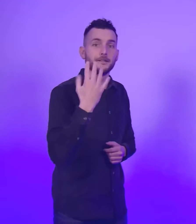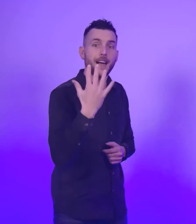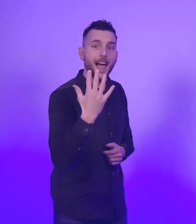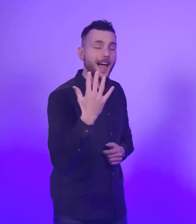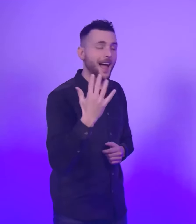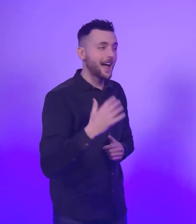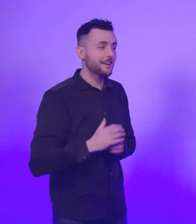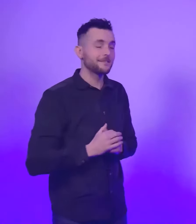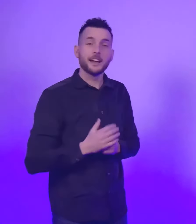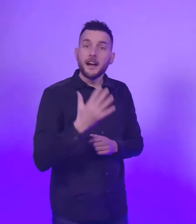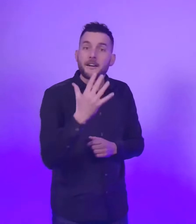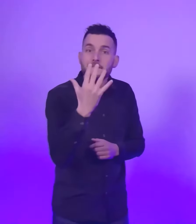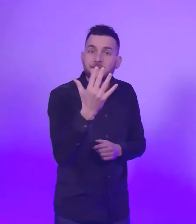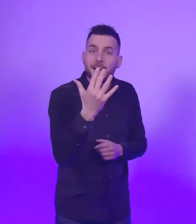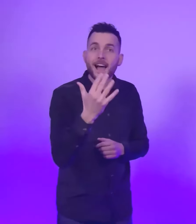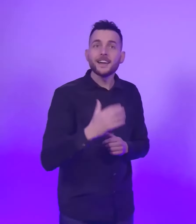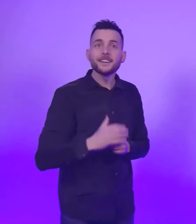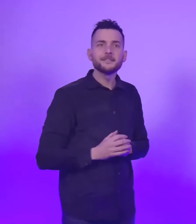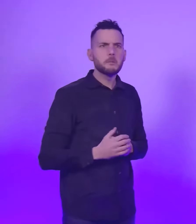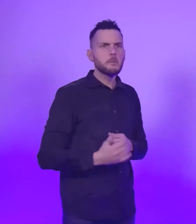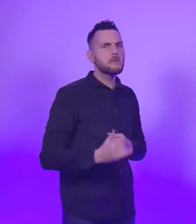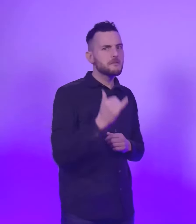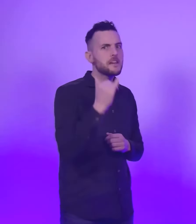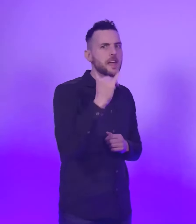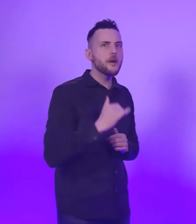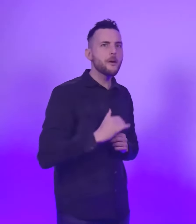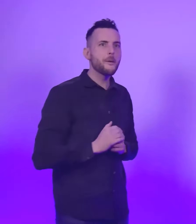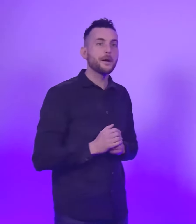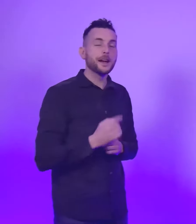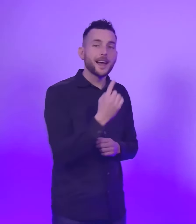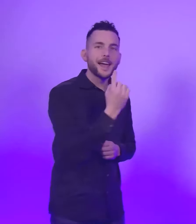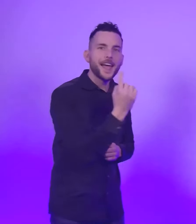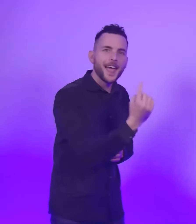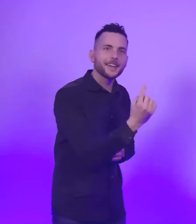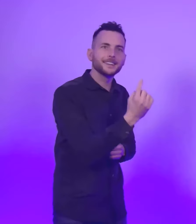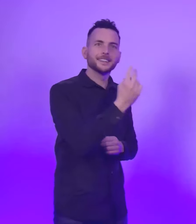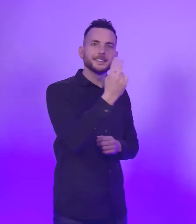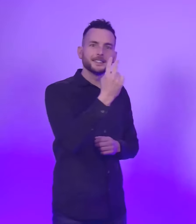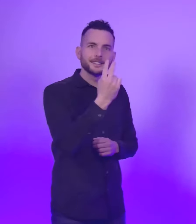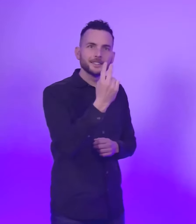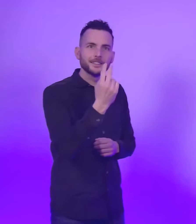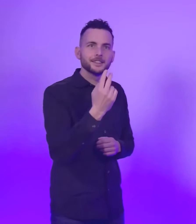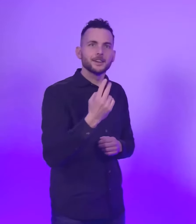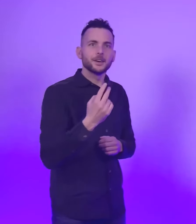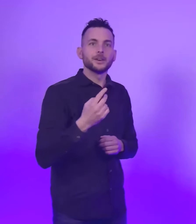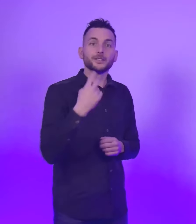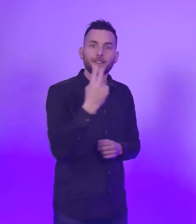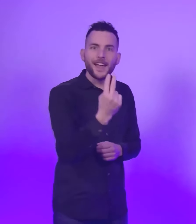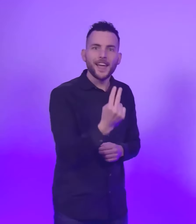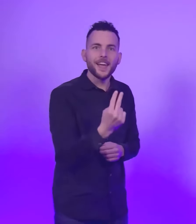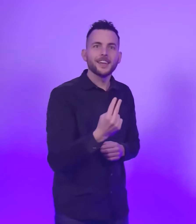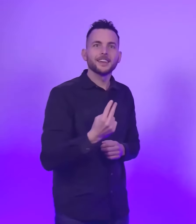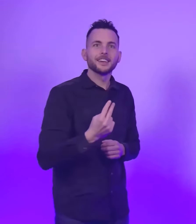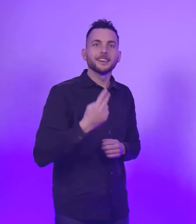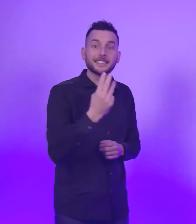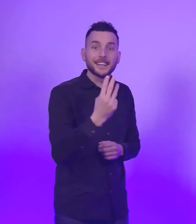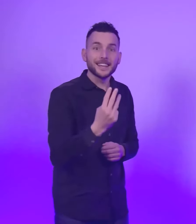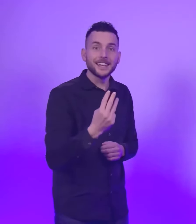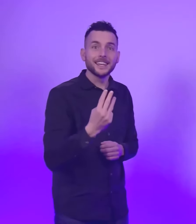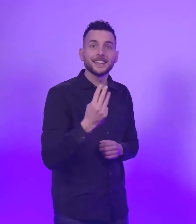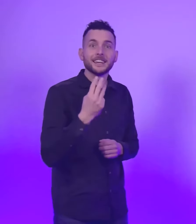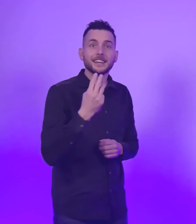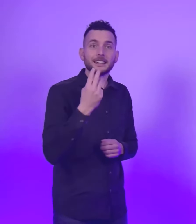gewoon 5. Oké. Veel, zeg. 1. Doe, doe, doe. 2.